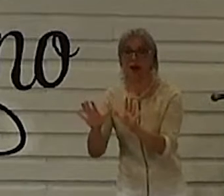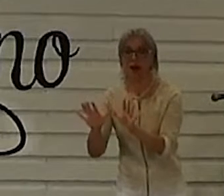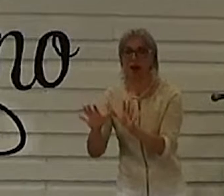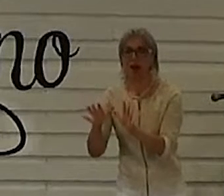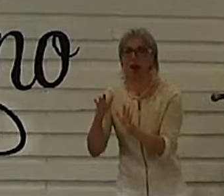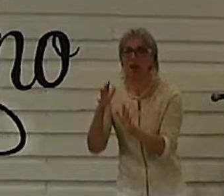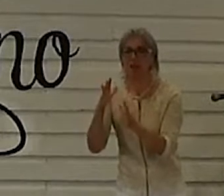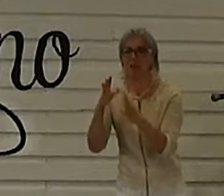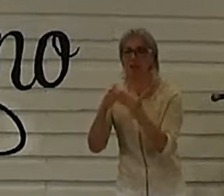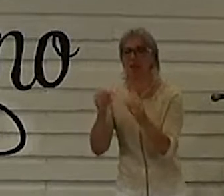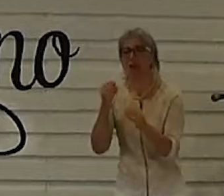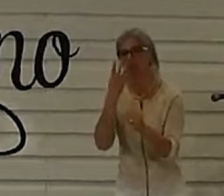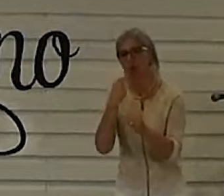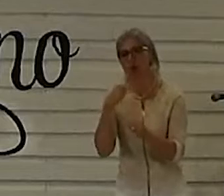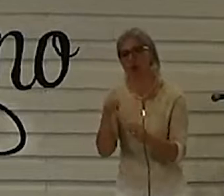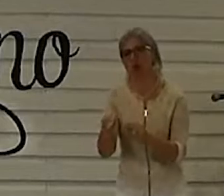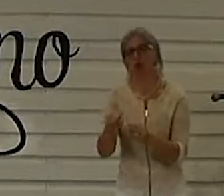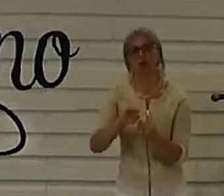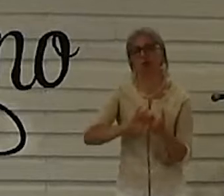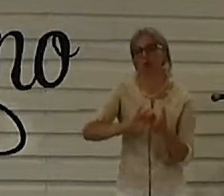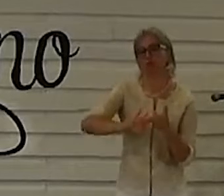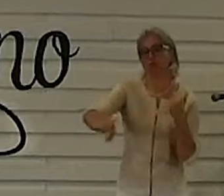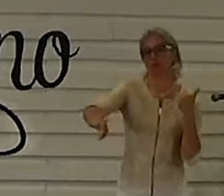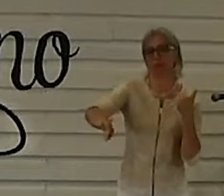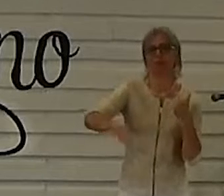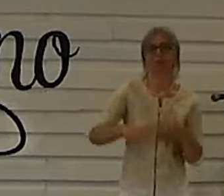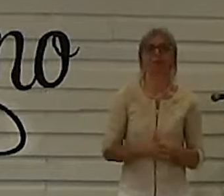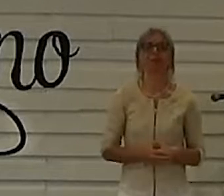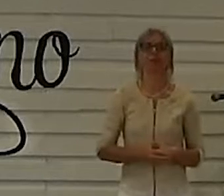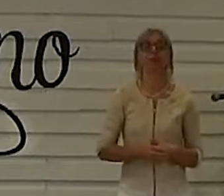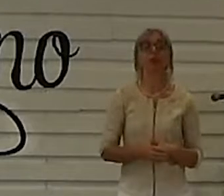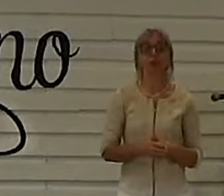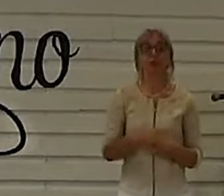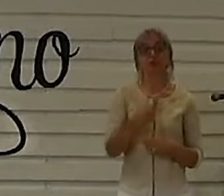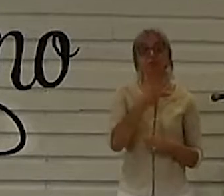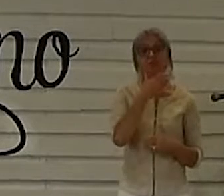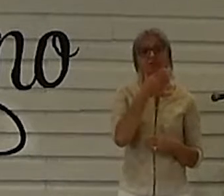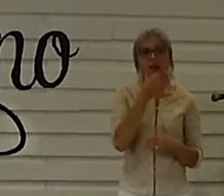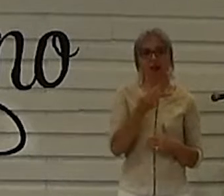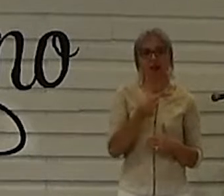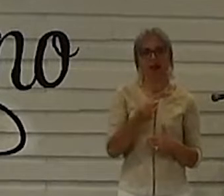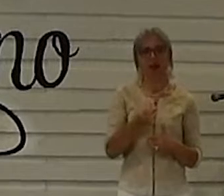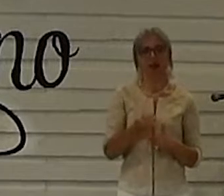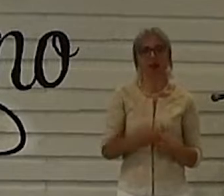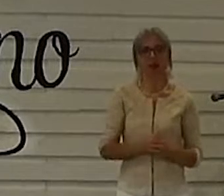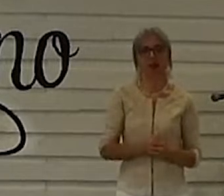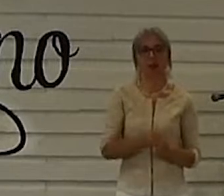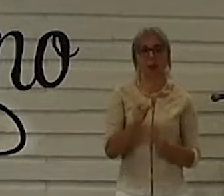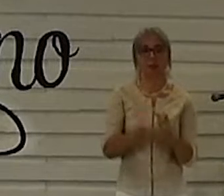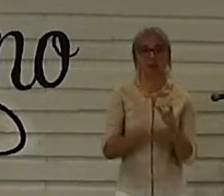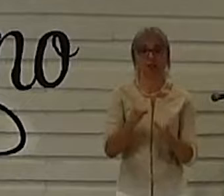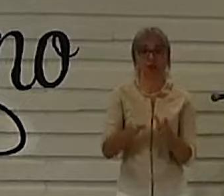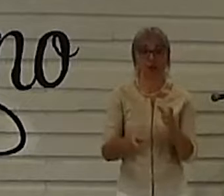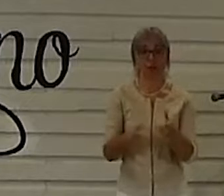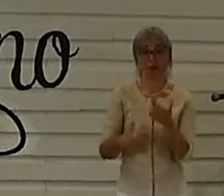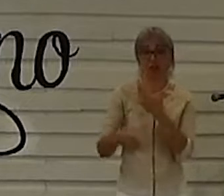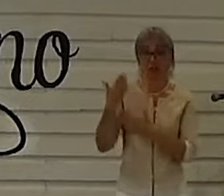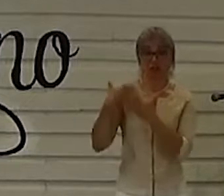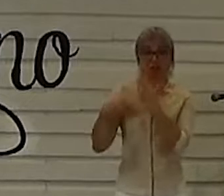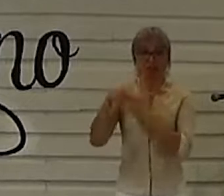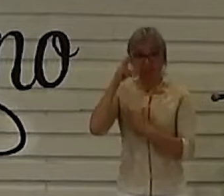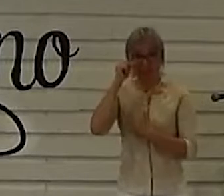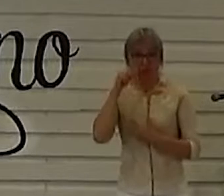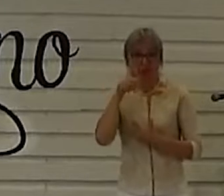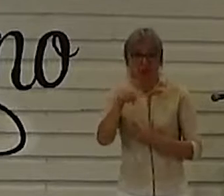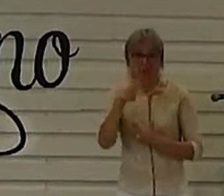cosa più bella che ti può succedere è che le persone che ti conoscevano possono testimoniare: non è più la stessa persona,